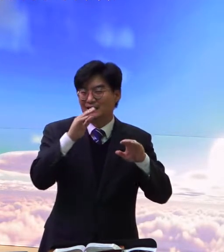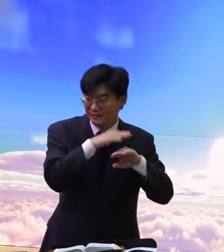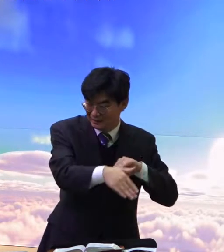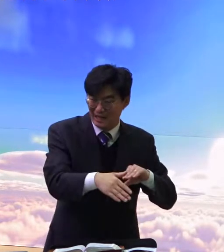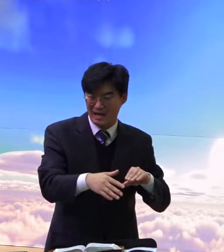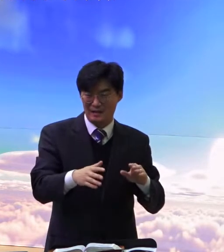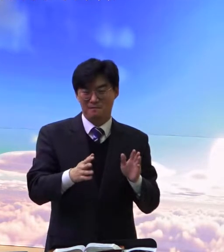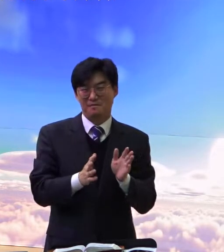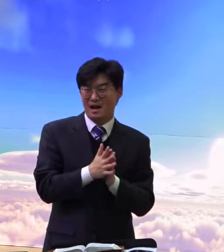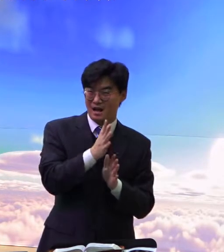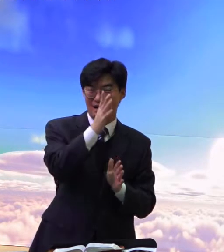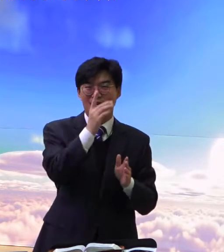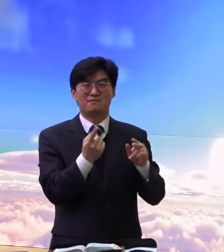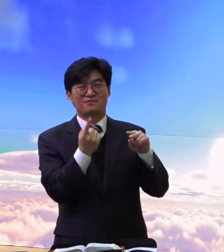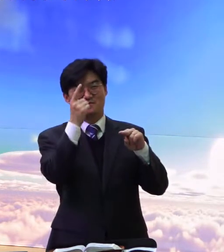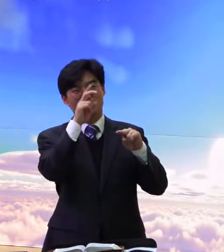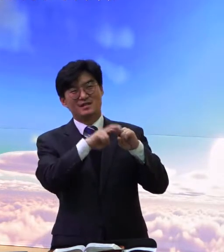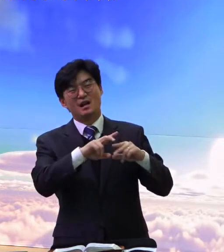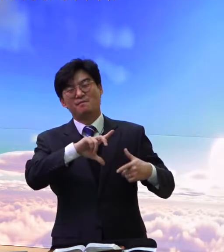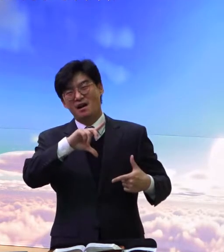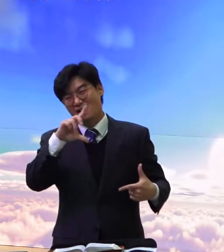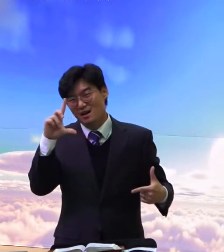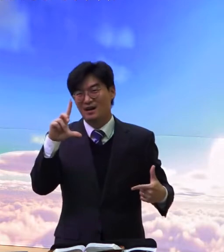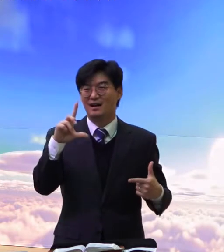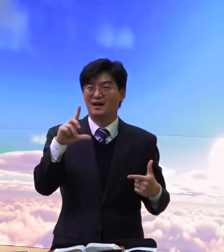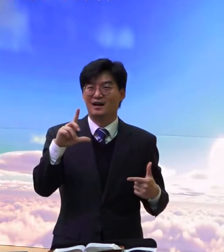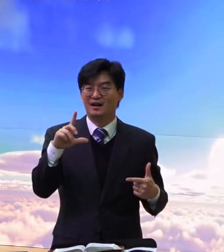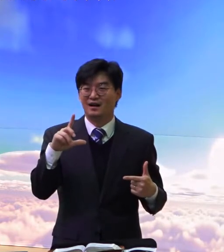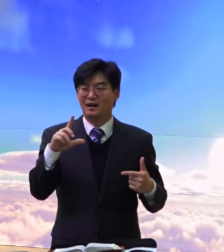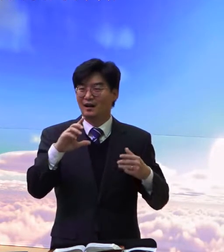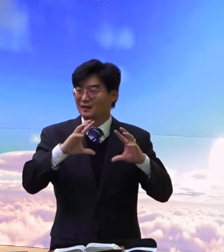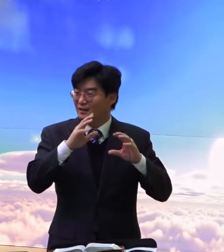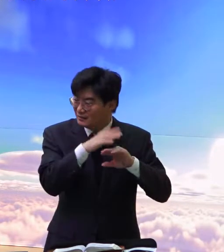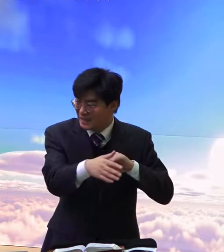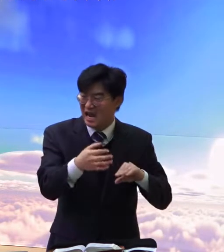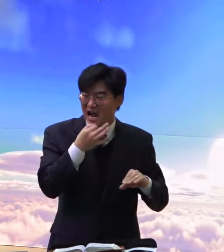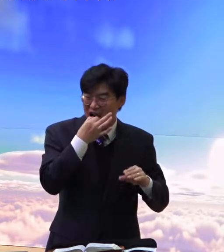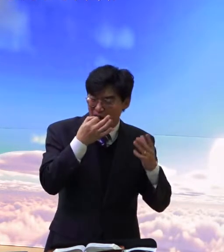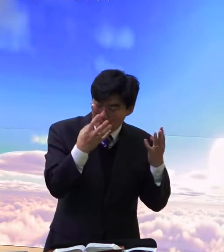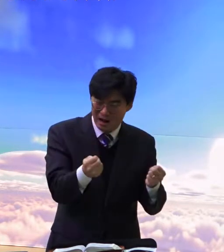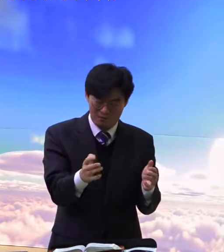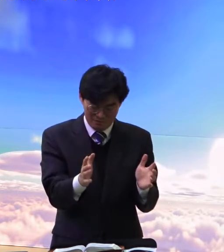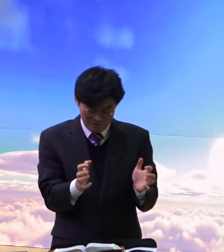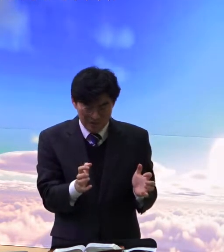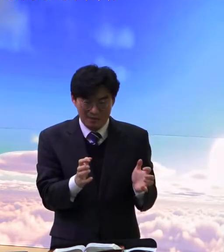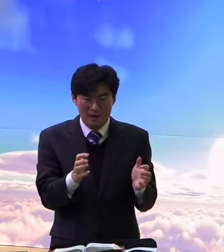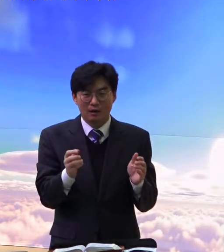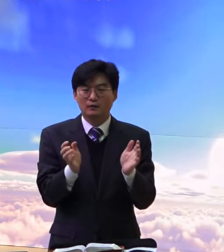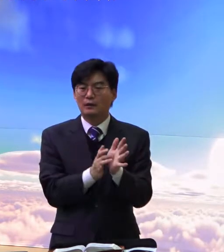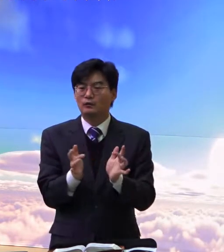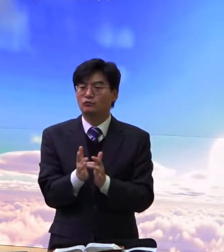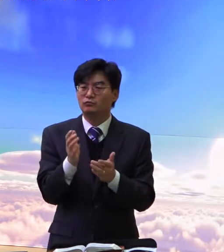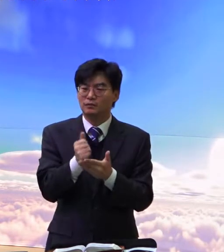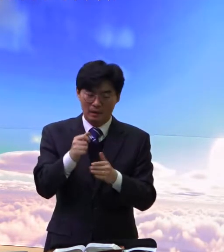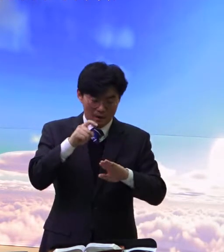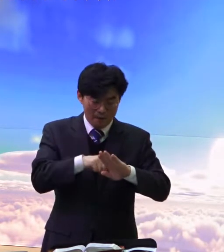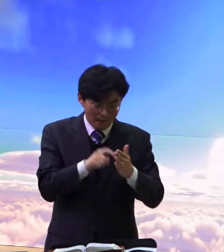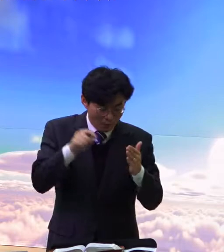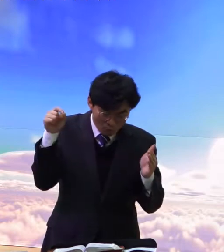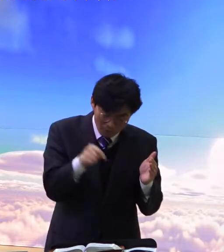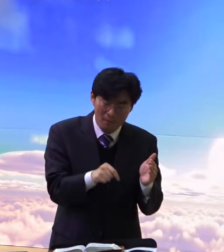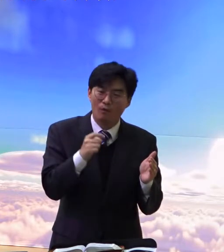세속적이고 화려한 꿈을 꾸고 있지는 않습니다. 지극히 세상 사람 같은 세상적인 그런 생각들로 가득 차 있지는